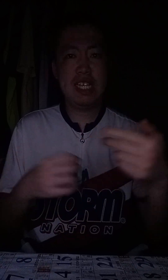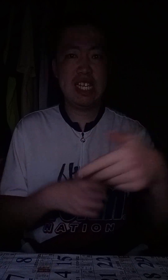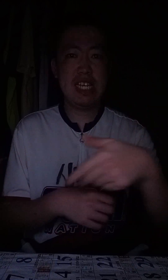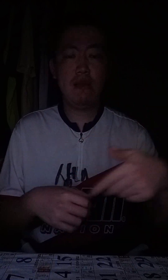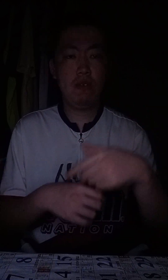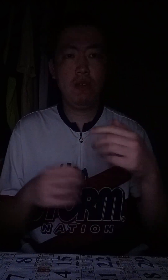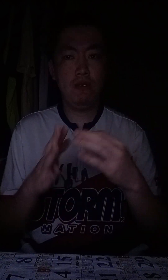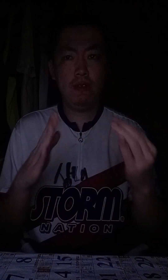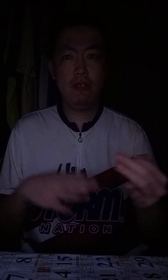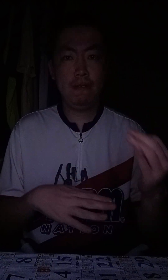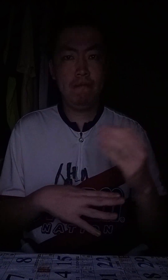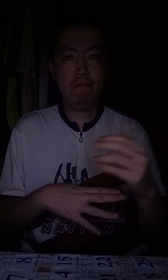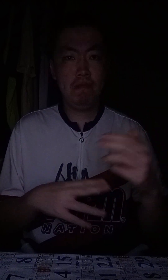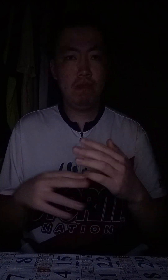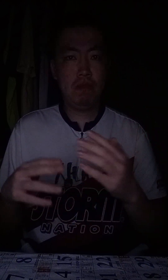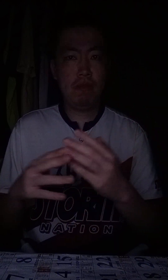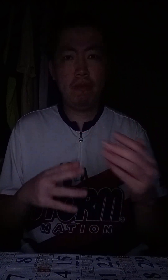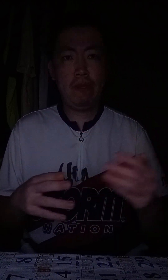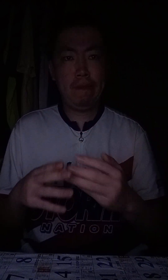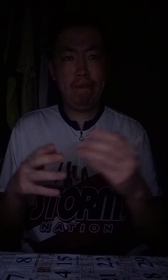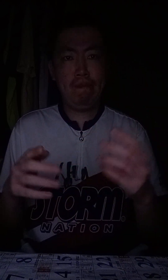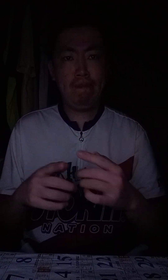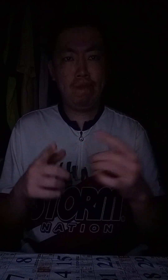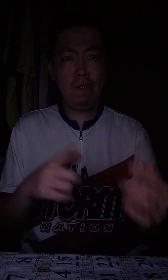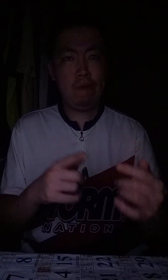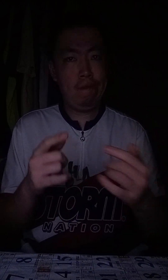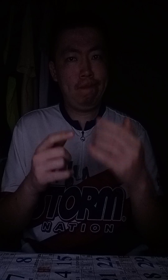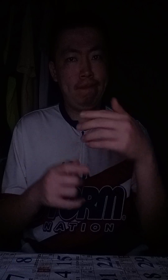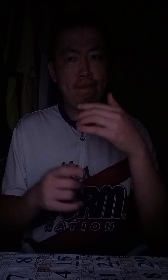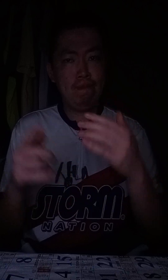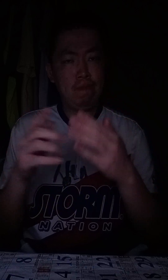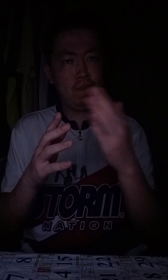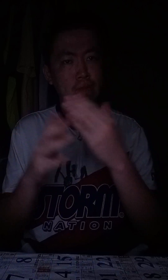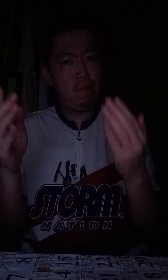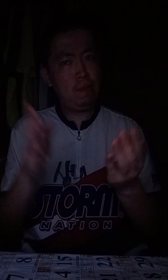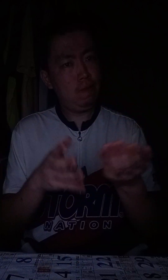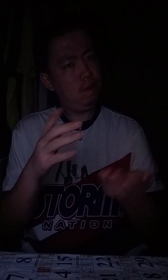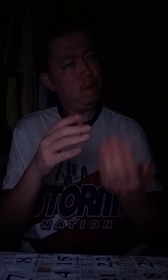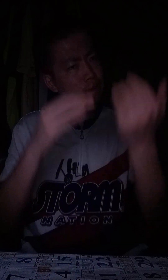측은 강릉시가 가스 충전 시설이 있는 공영 차고지를 확보하지도 않은 채